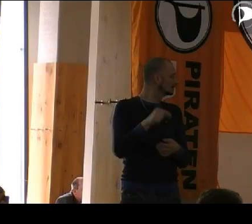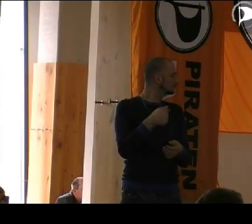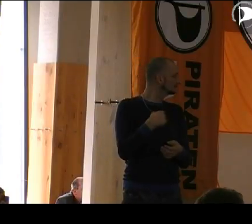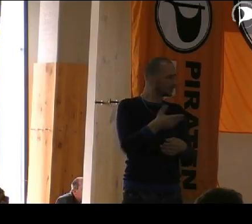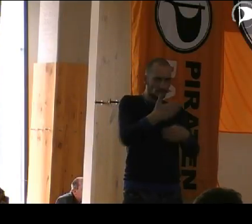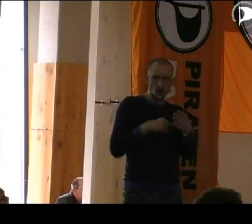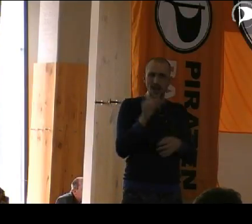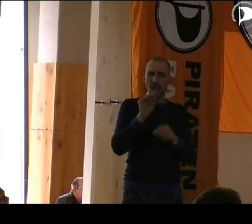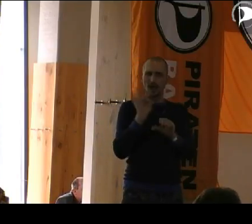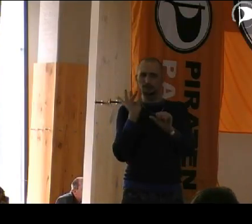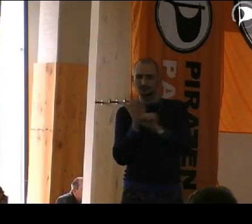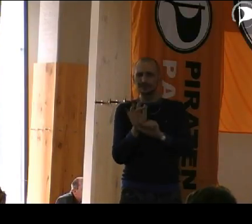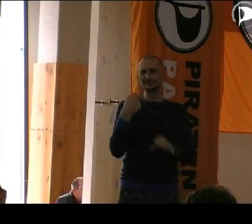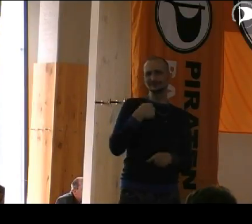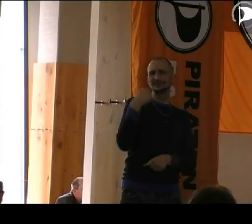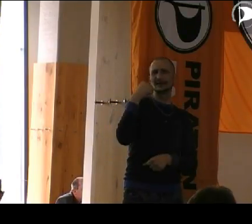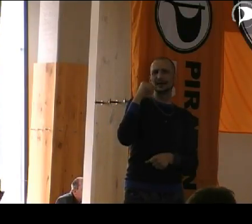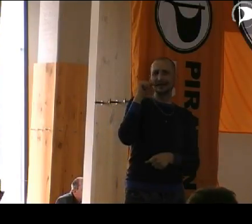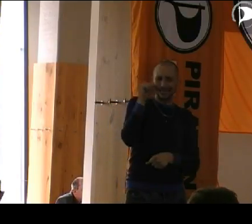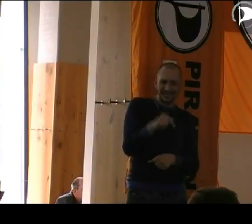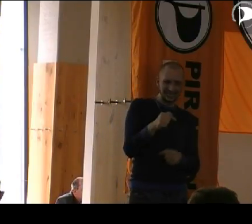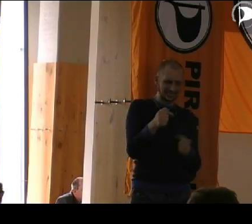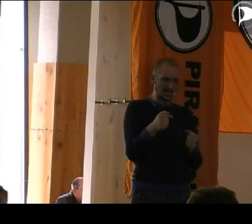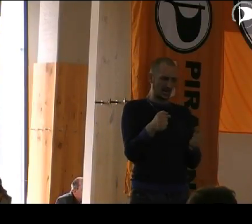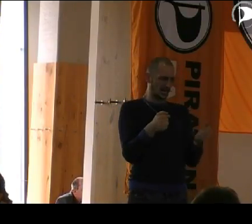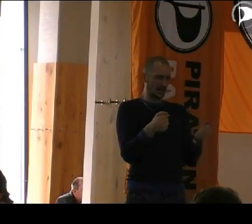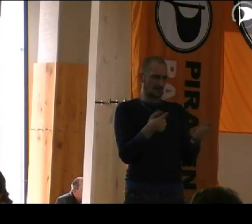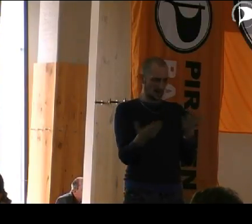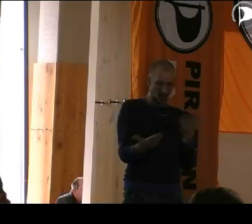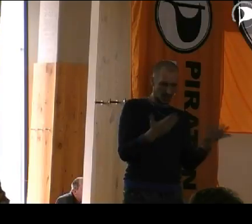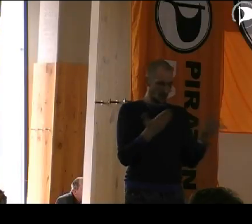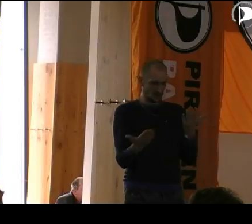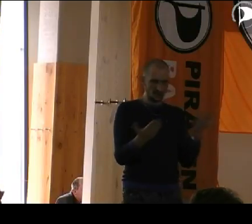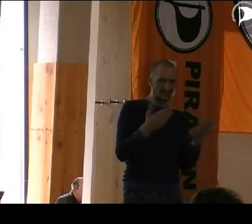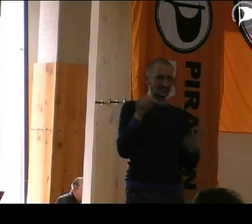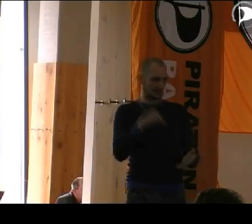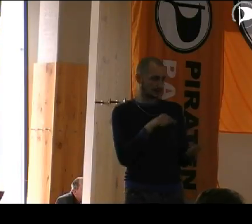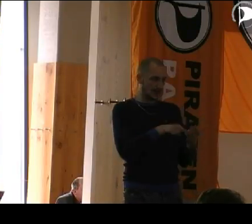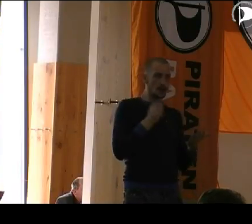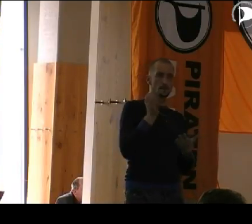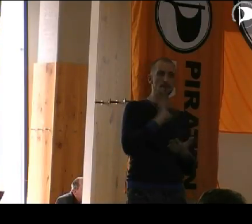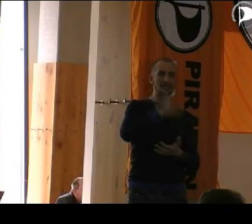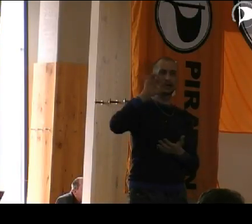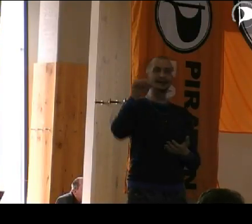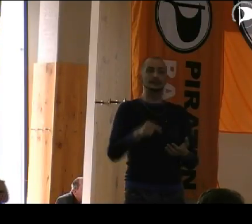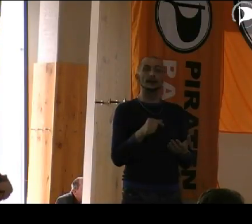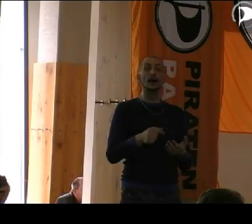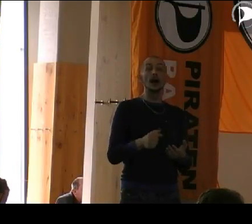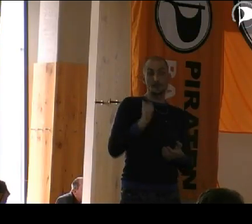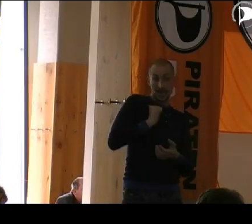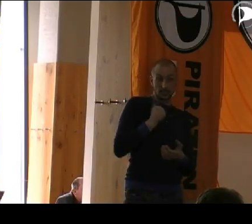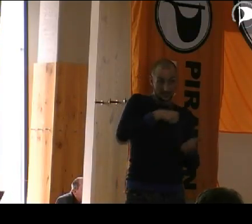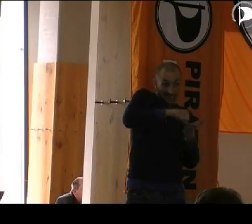antrag der gegner hat finde ich den wesentlich besser und die aktive piraterie erfurt dass wir beitragen taten und